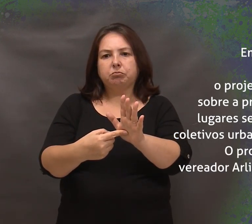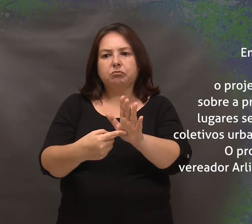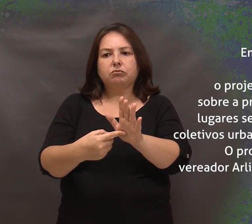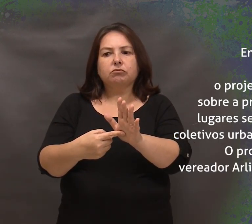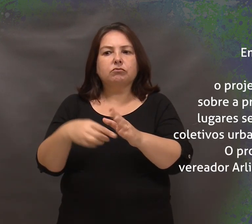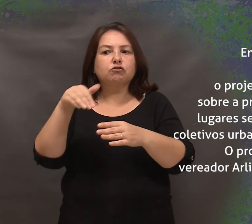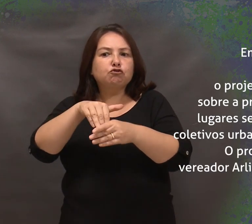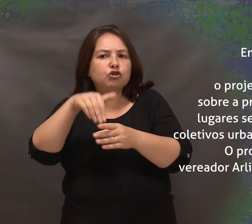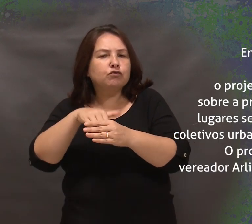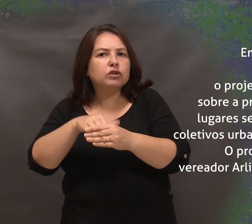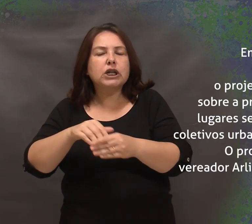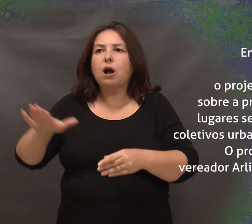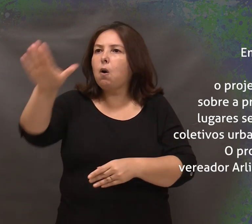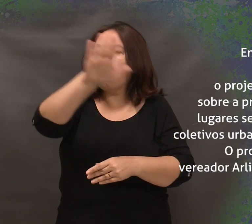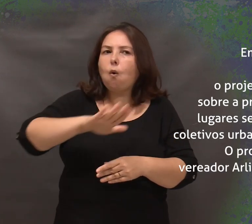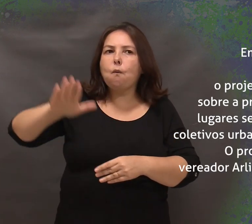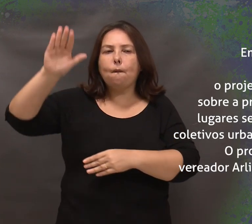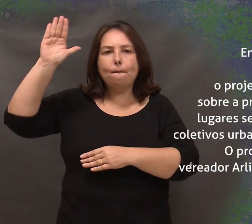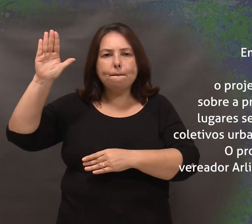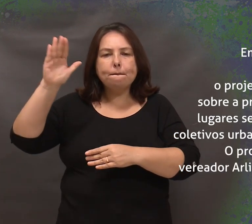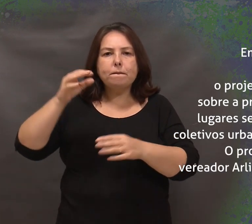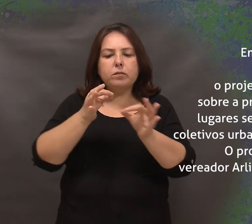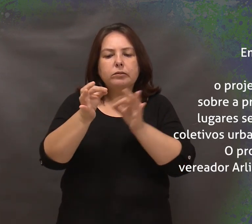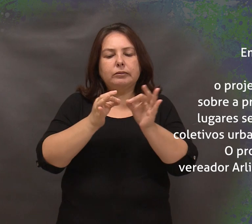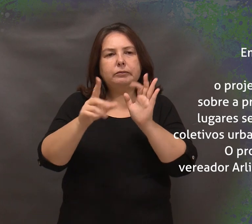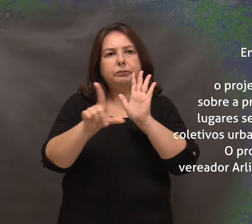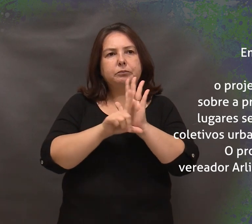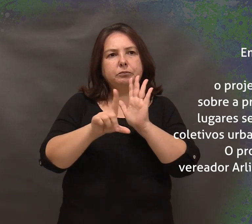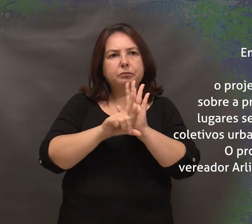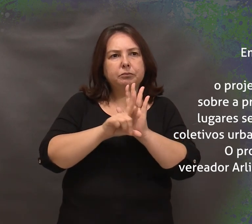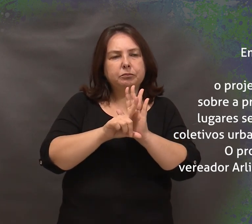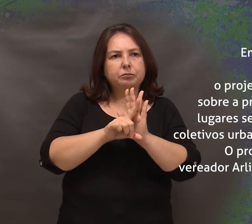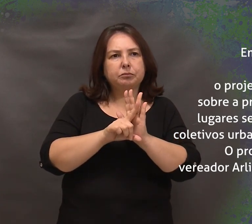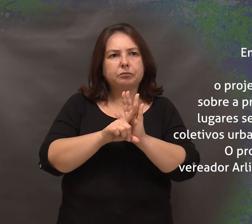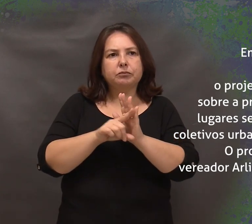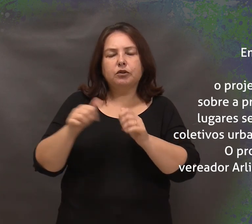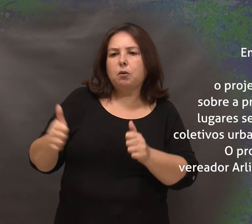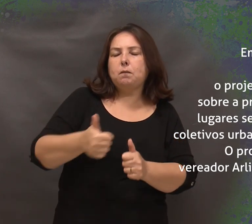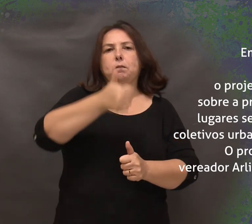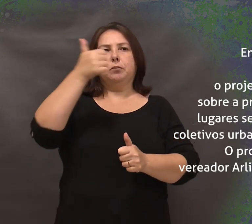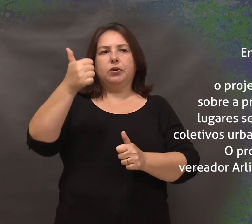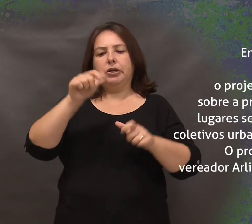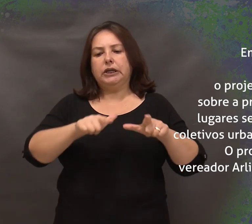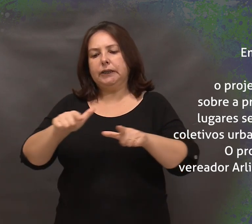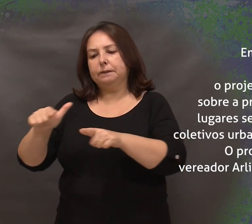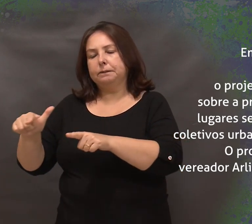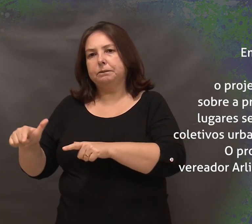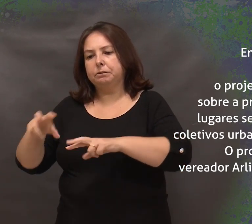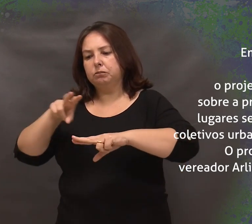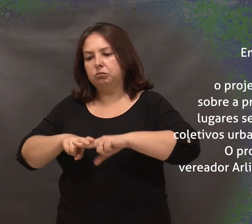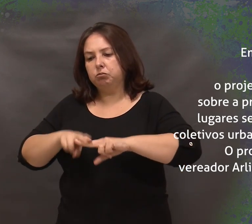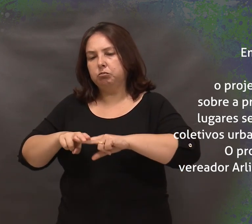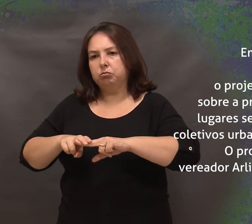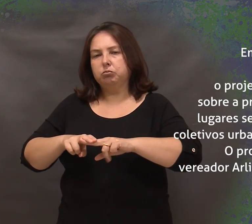o projeto de lei que dispõe sobre a preferencialidade nos lugares sentados nos veículos coletivos